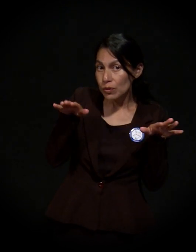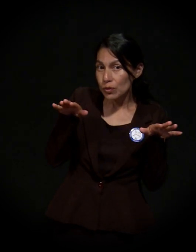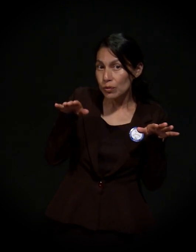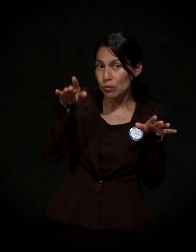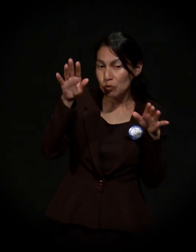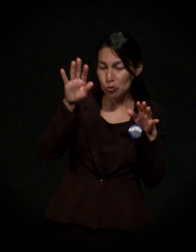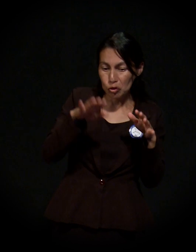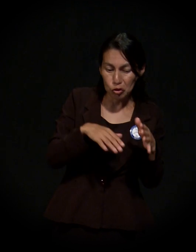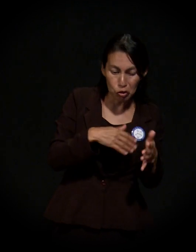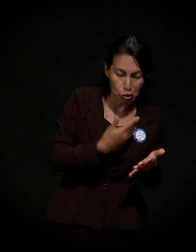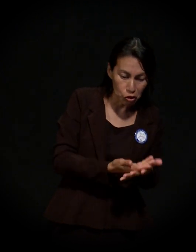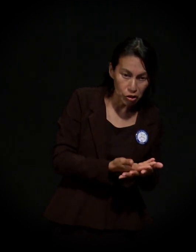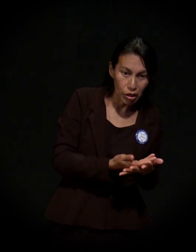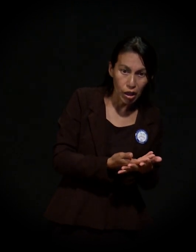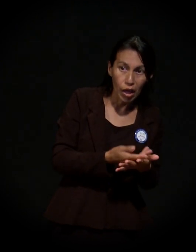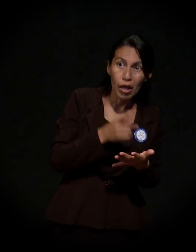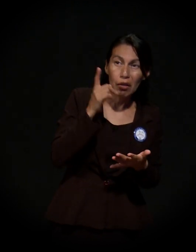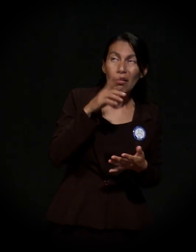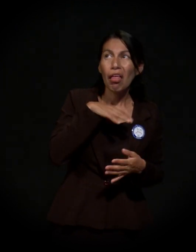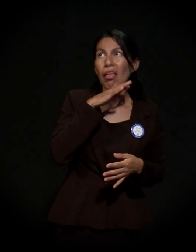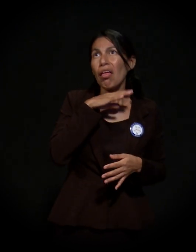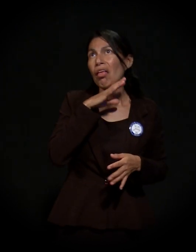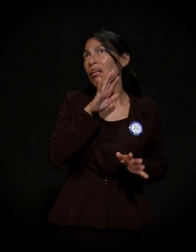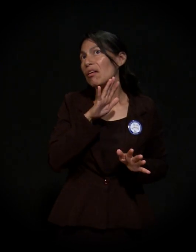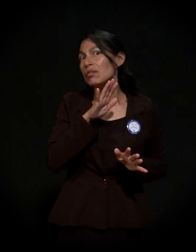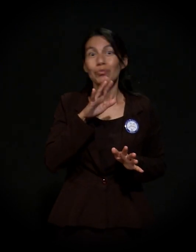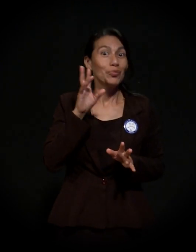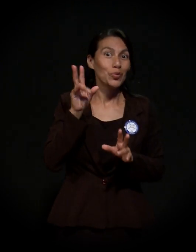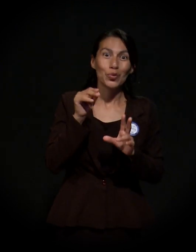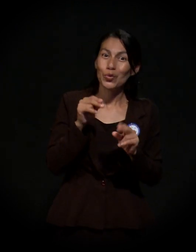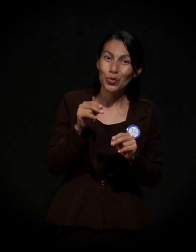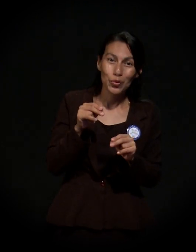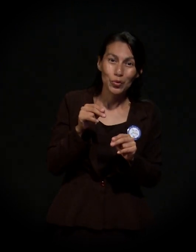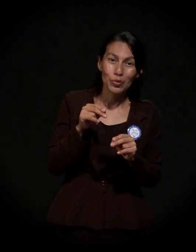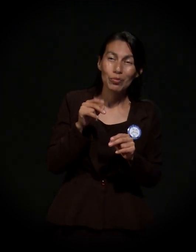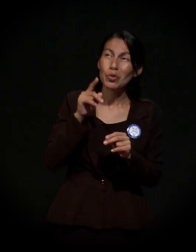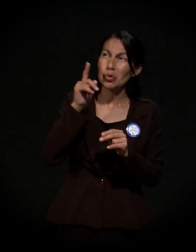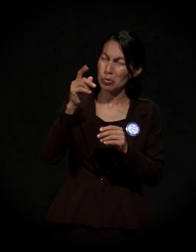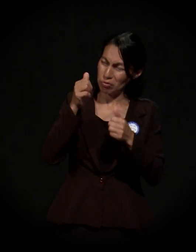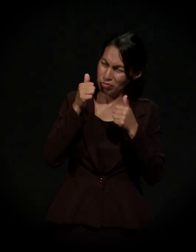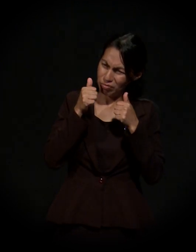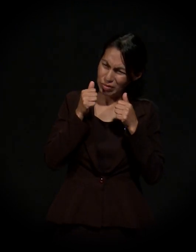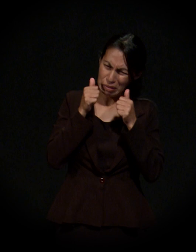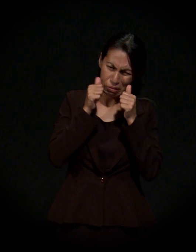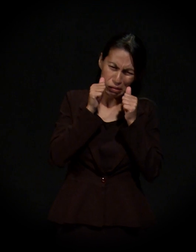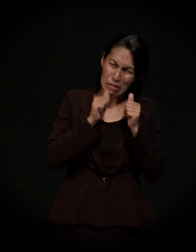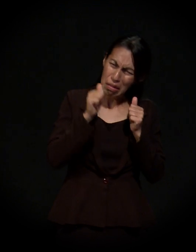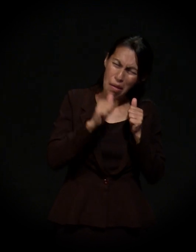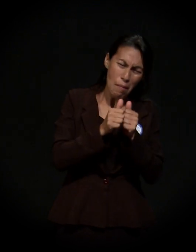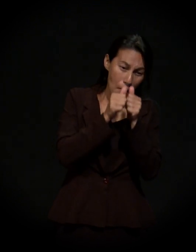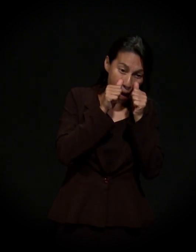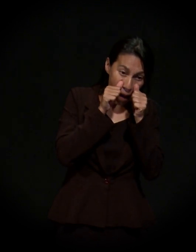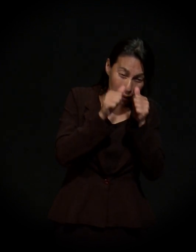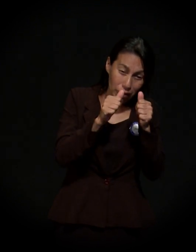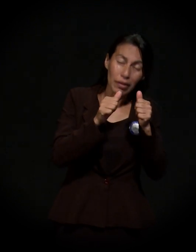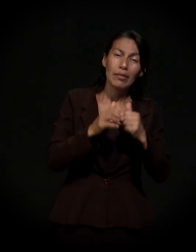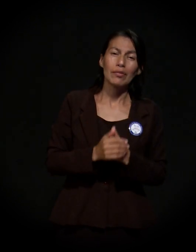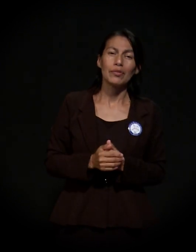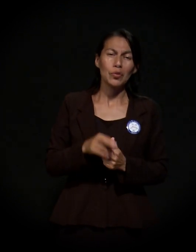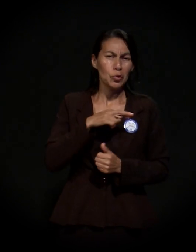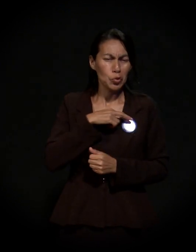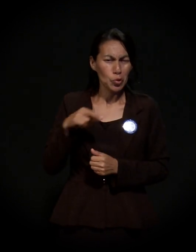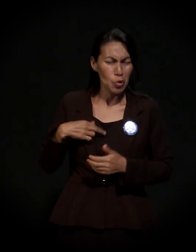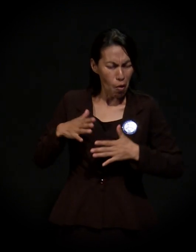a la tierra sin que tú lo notes. Así que creo que podemos depositar nuestra confianza